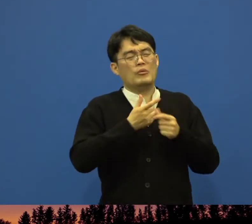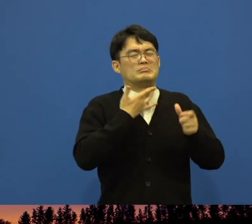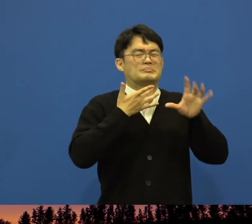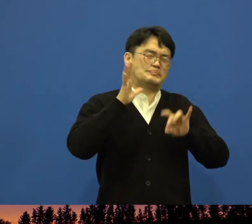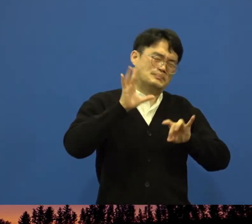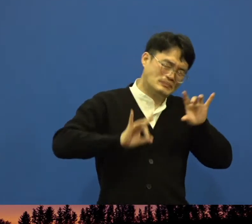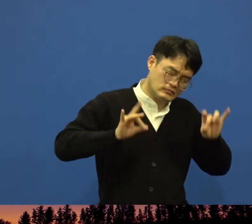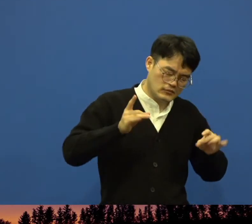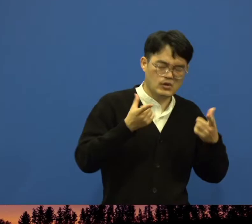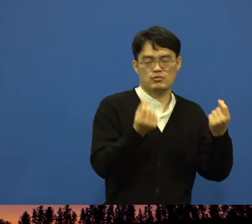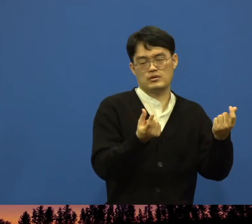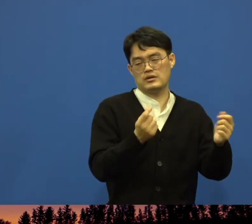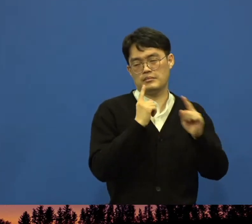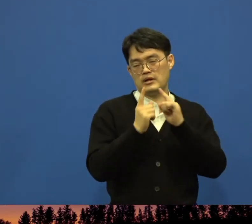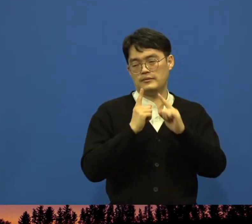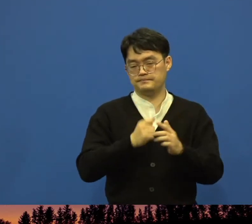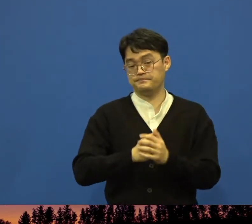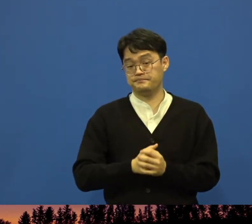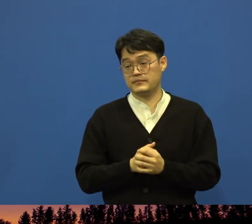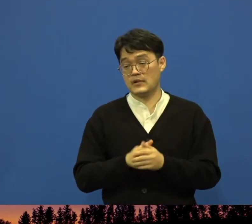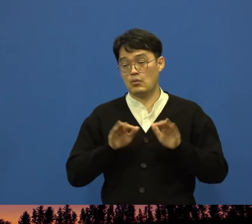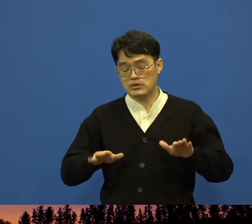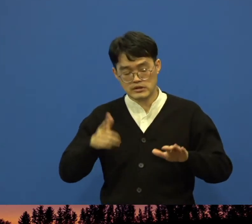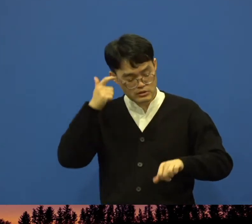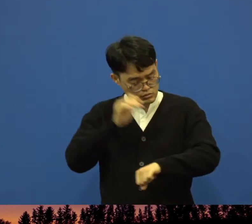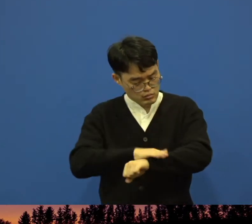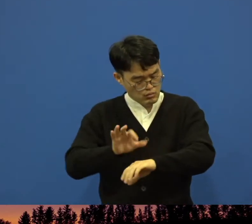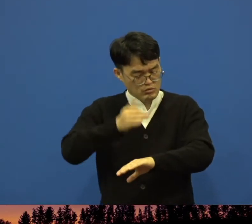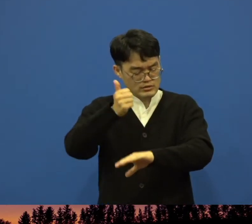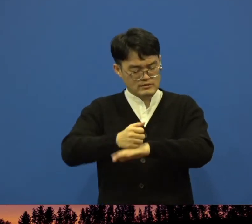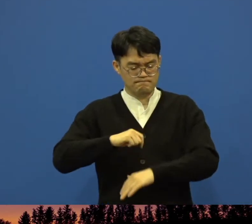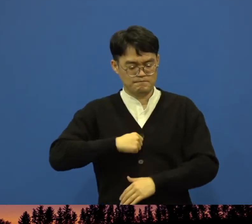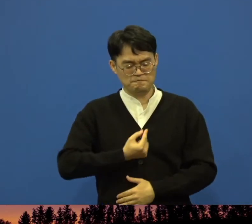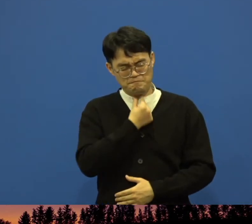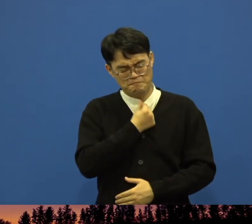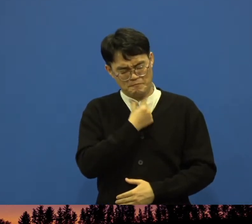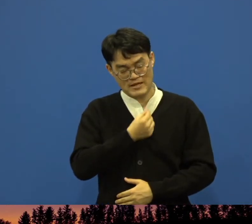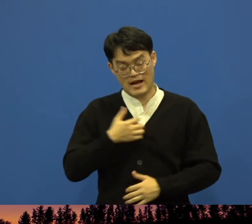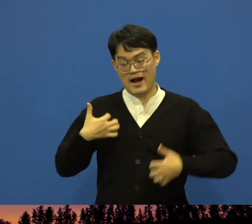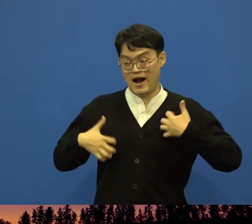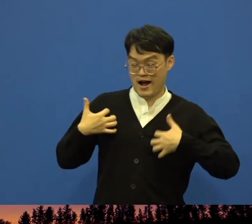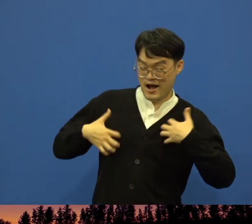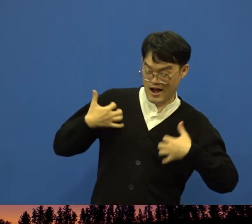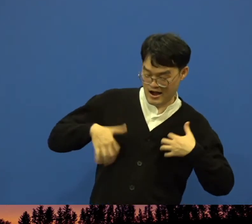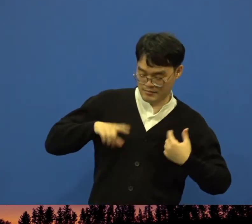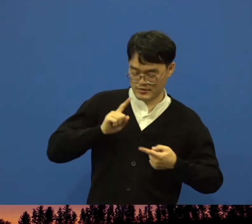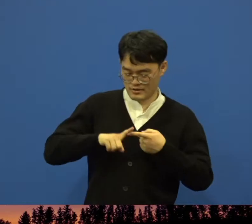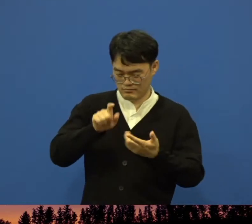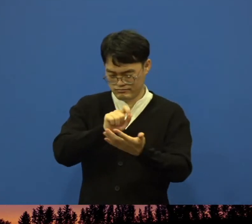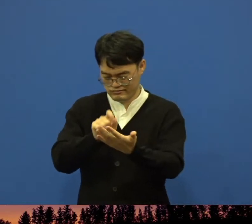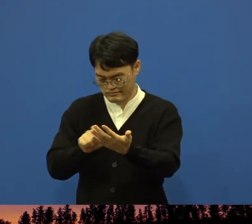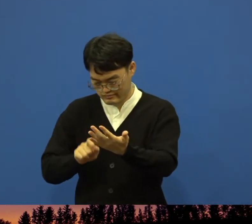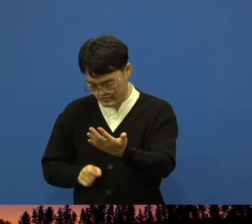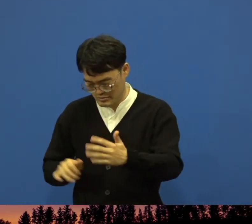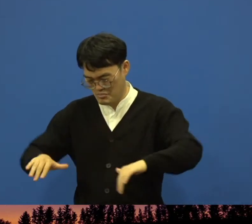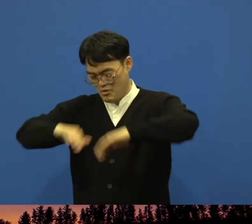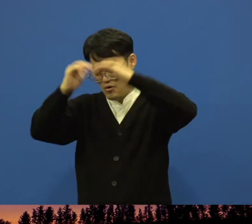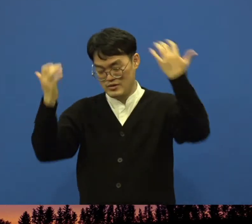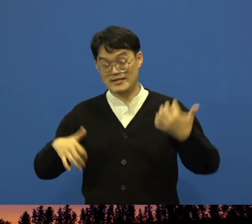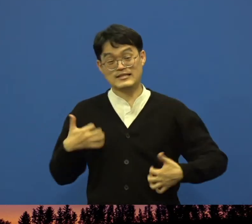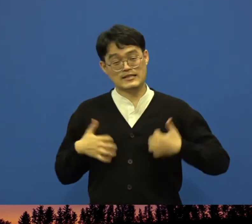보면 솔로몬이 자신이 누렸던 즐거움에 대한 표현들을 했어요. 굉장히 많은 즐거움을 내가 누렸다. 모든 즐거움을 다 누렸다. 이런 표현을